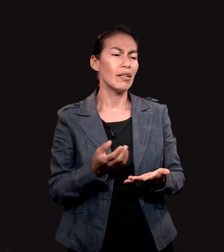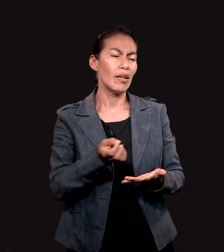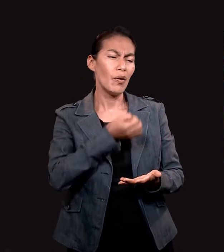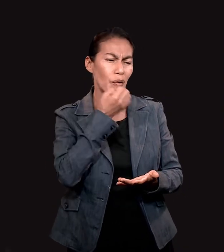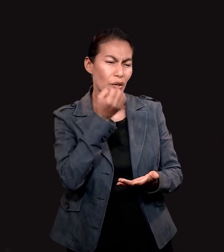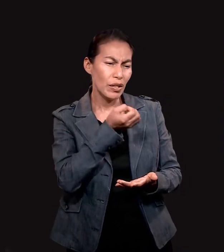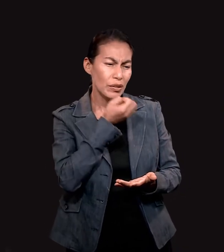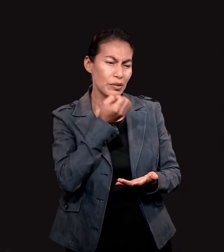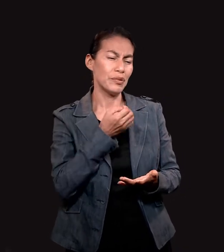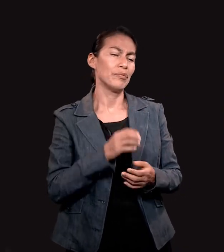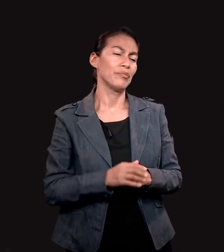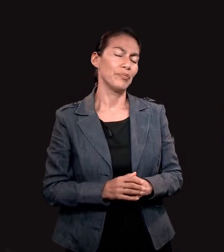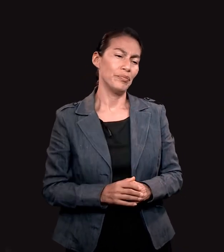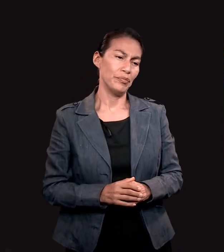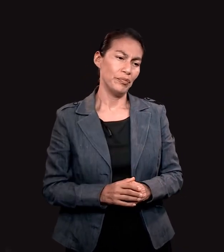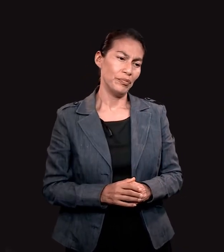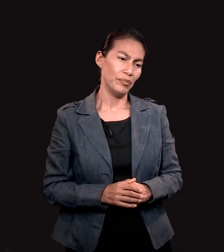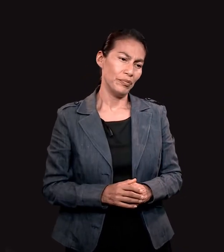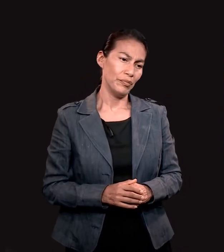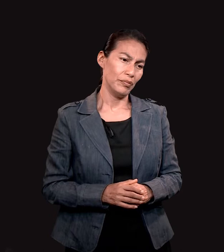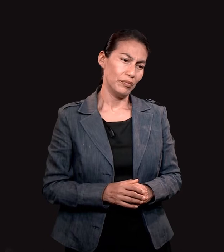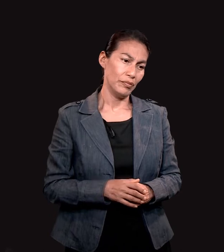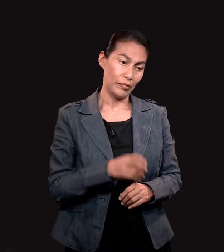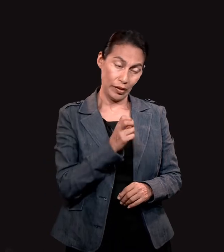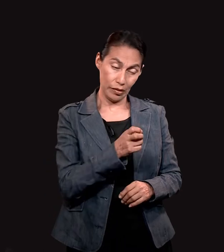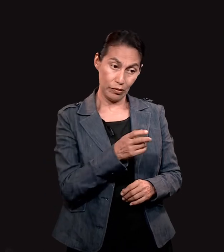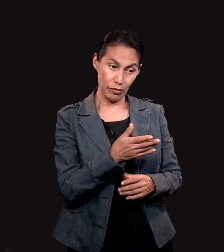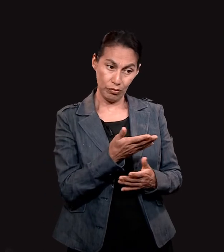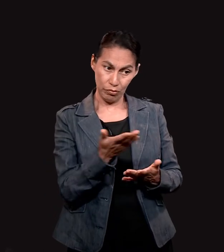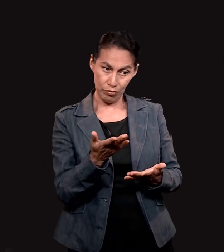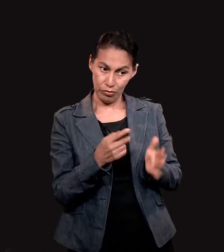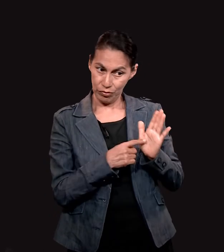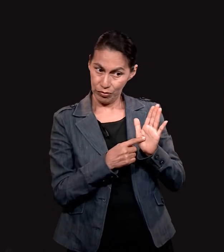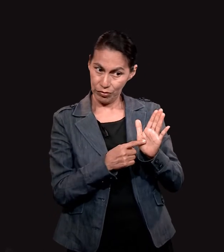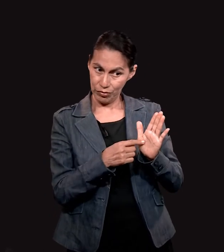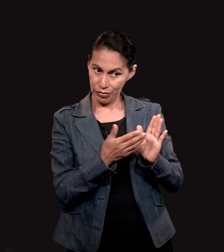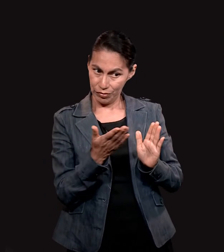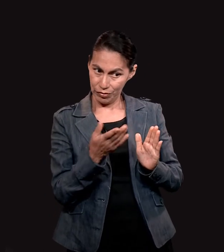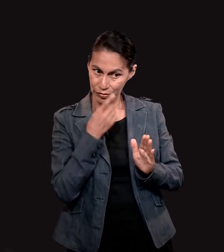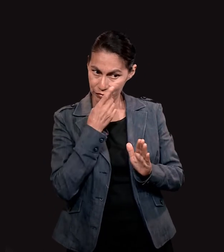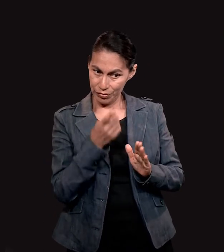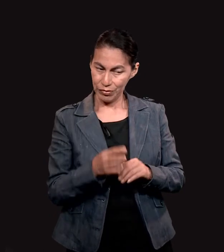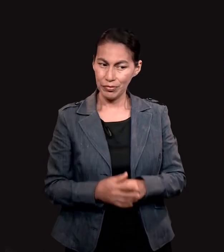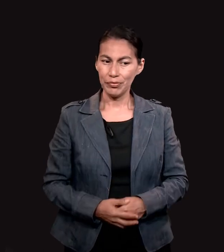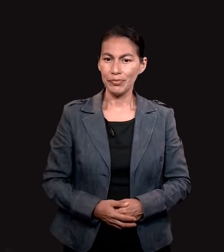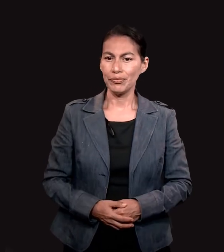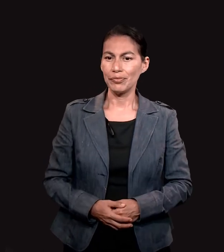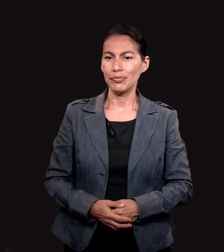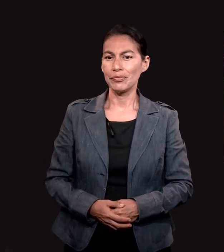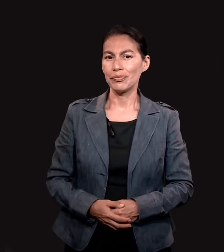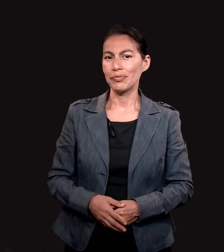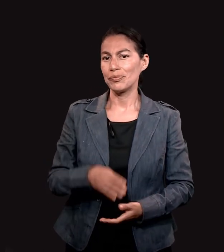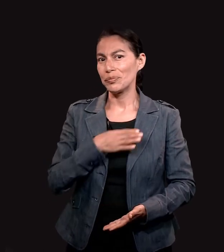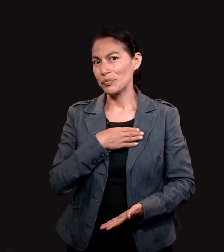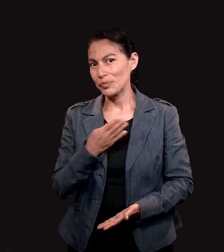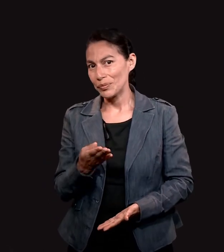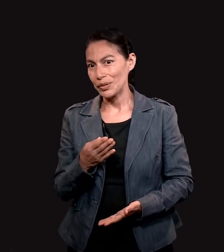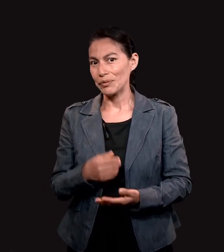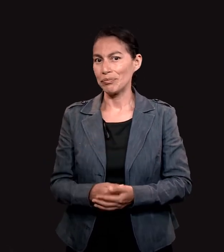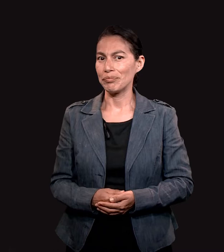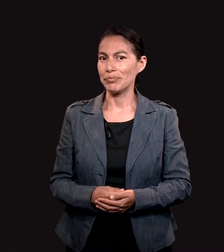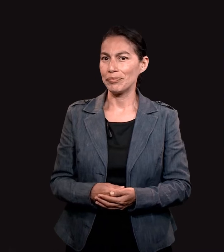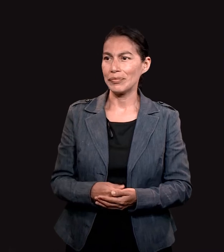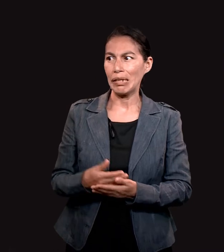experiencia que han tenido en la oración que explica esto, que ilustra esto.